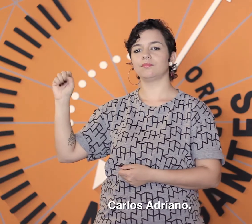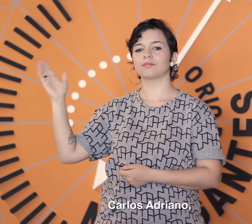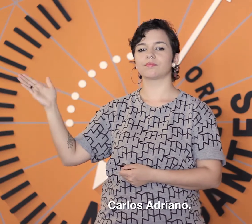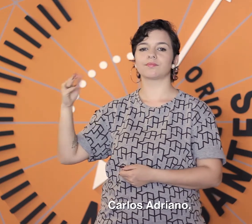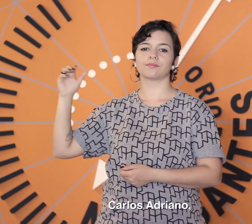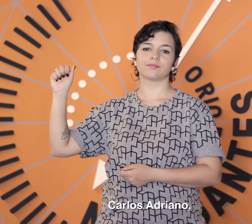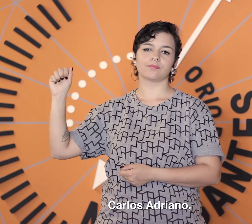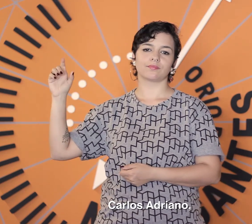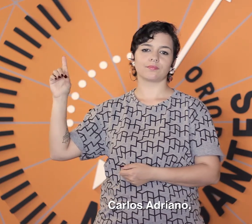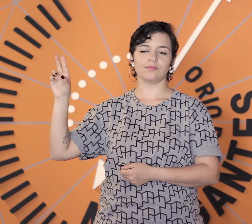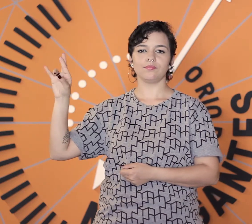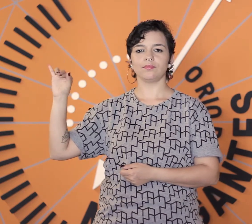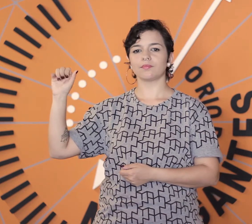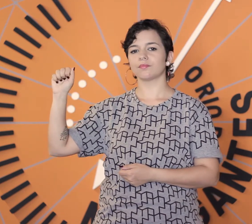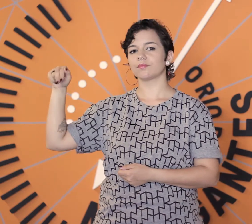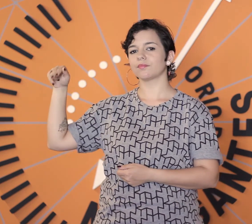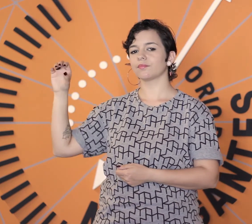Carlos Adriano,